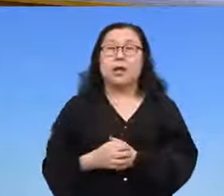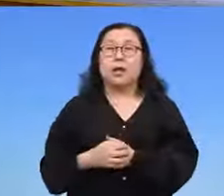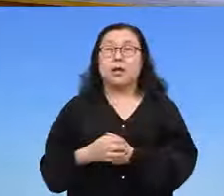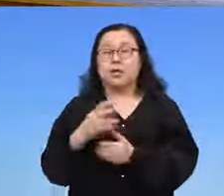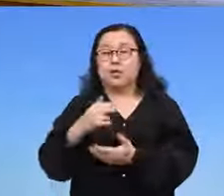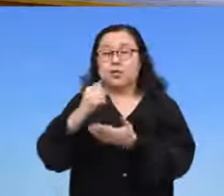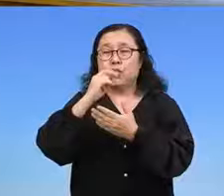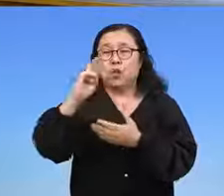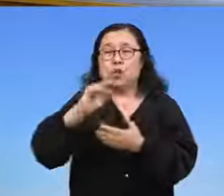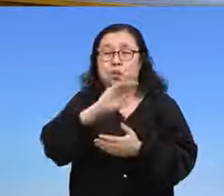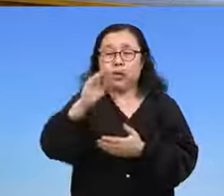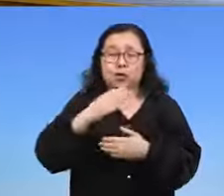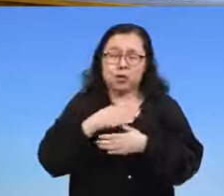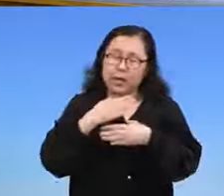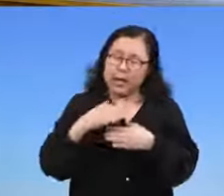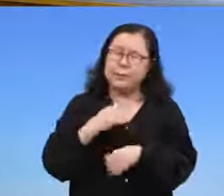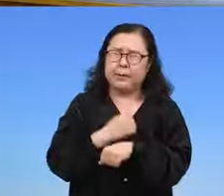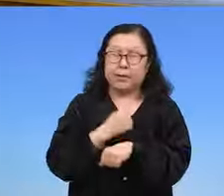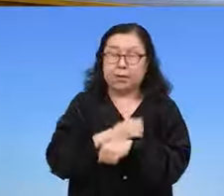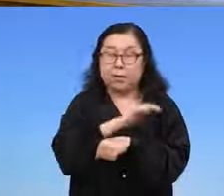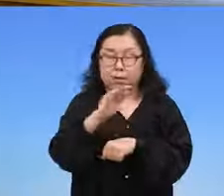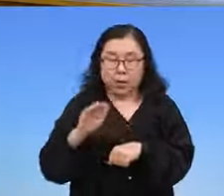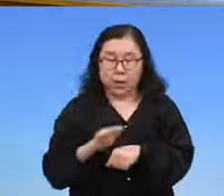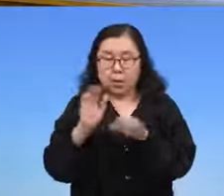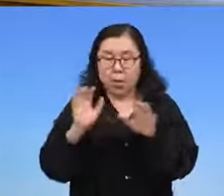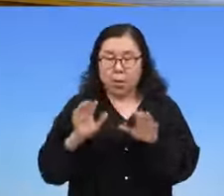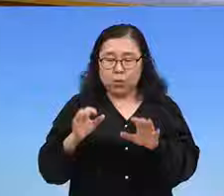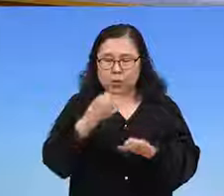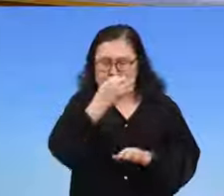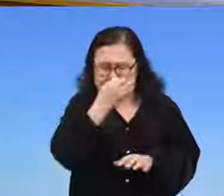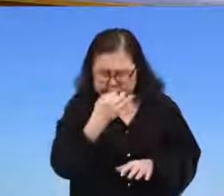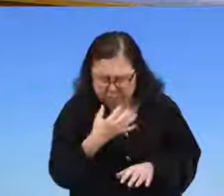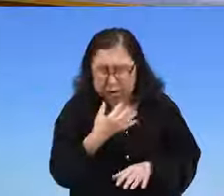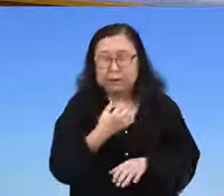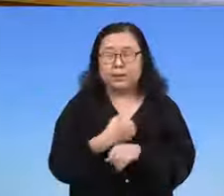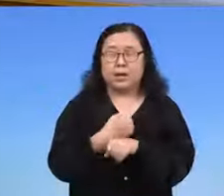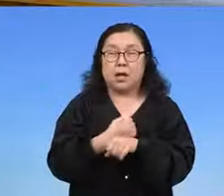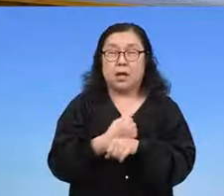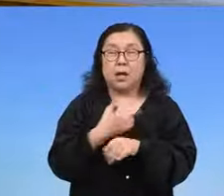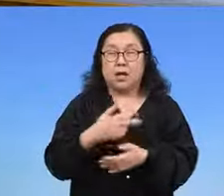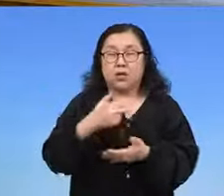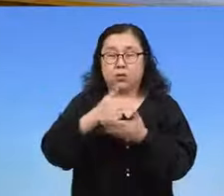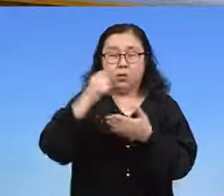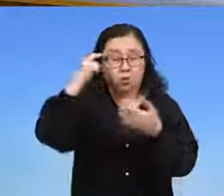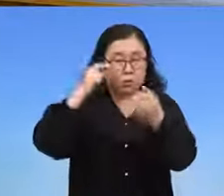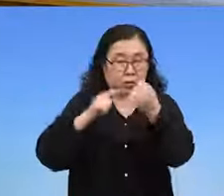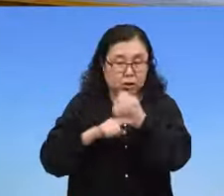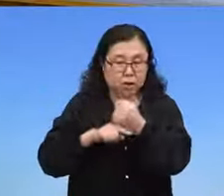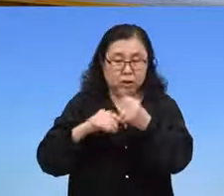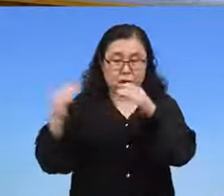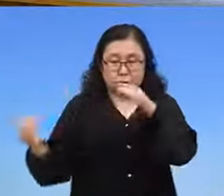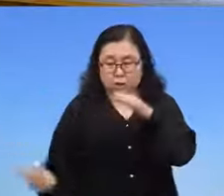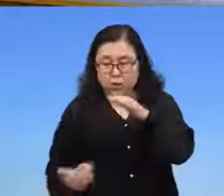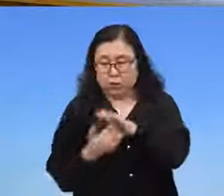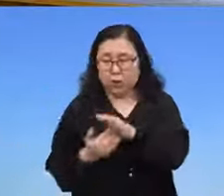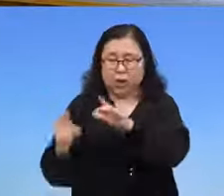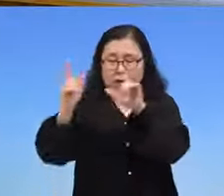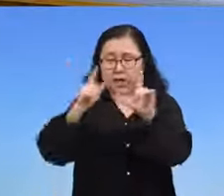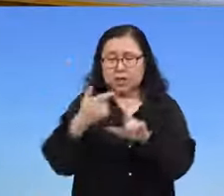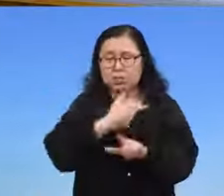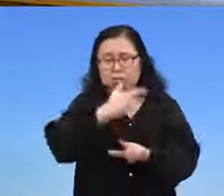않습니까? 주여 우린 연약합니다. 우린 오늘을 힘겨워합니다. 주 뜻 이루며